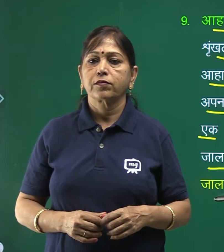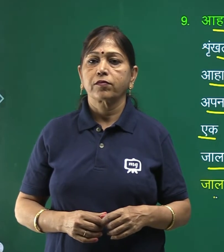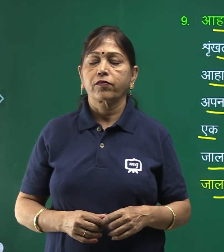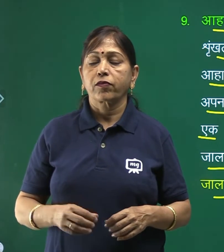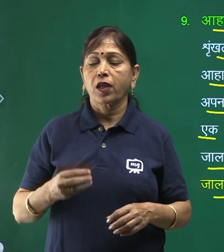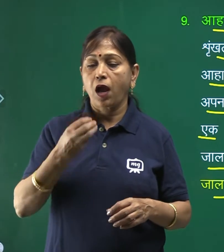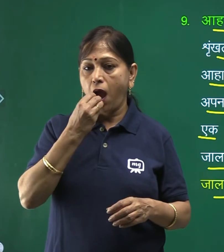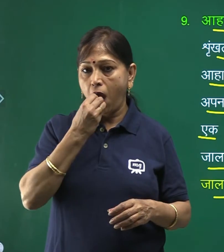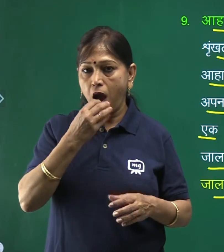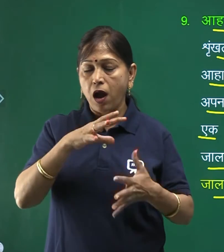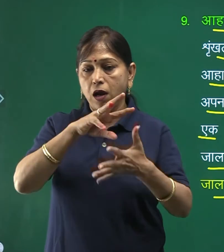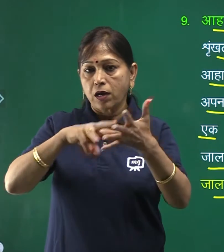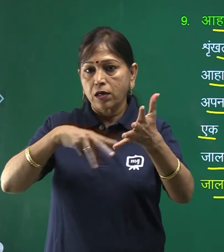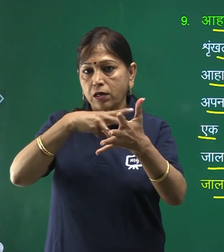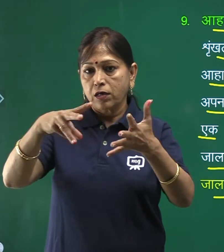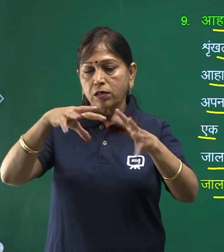आहार जाल कहा जाता है।